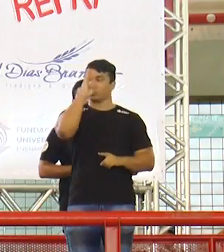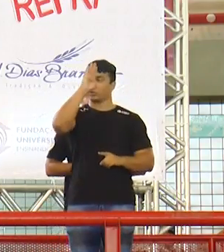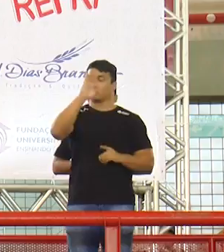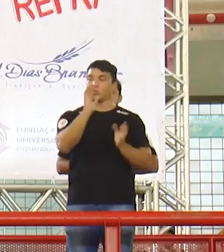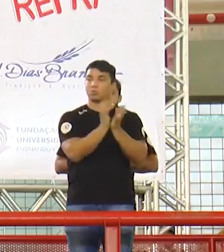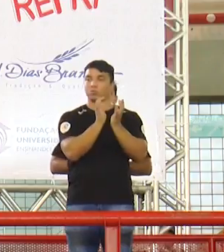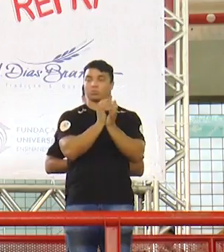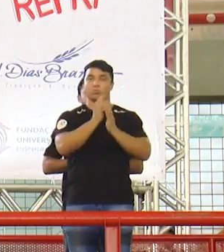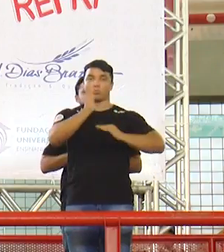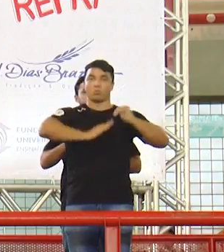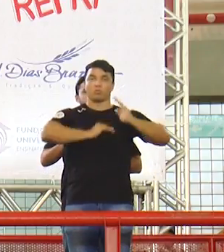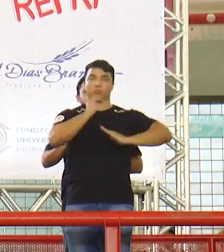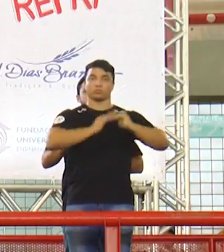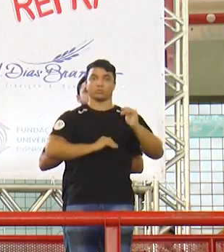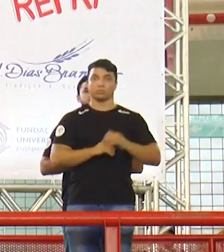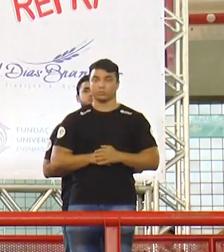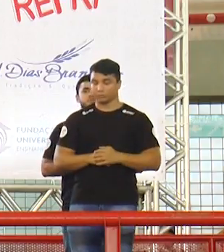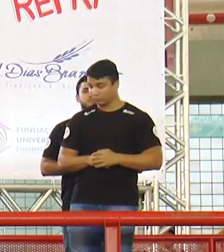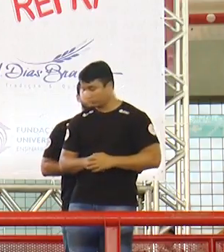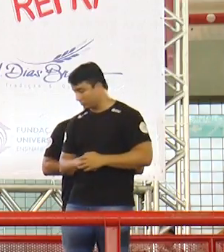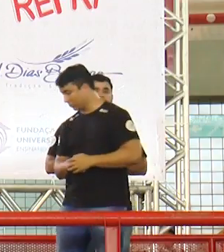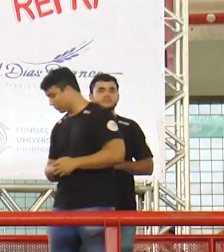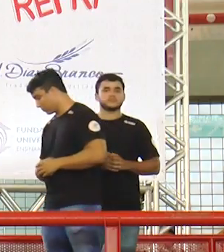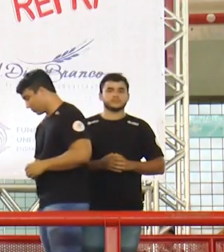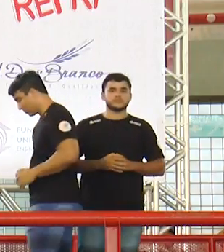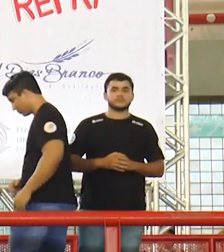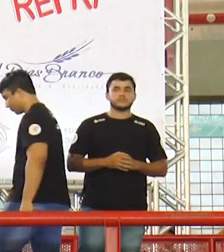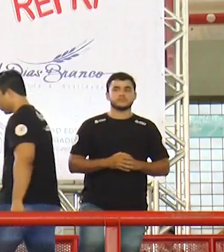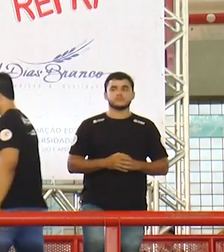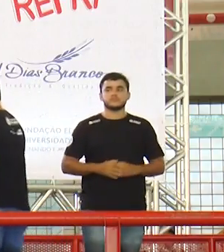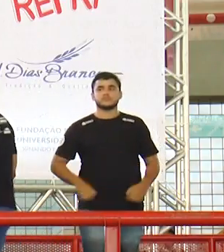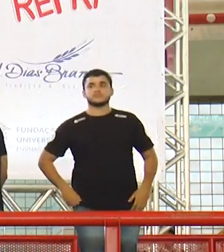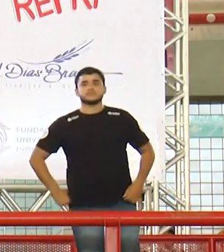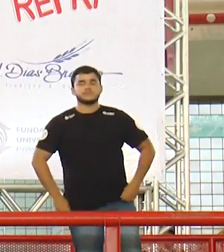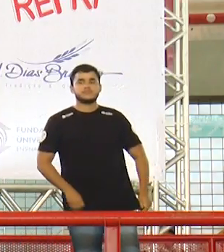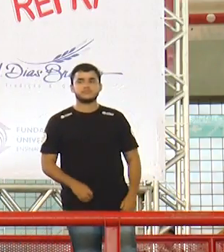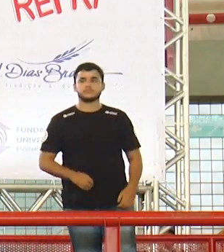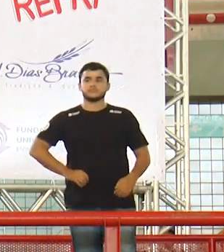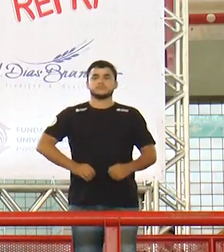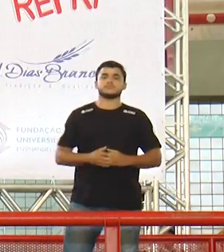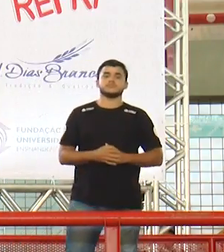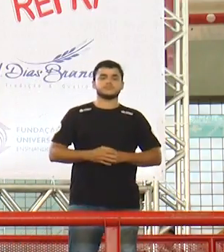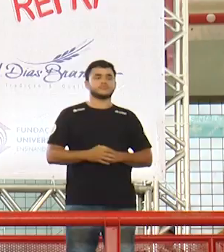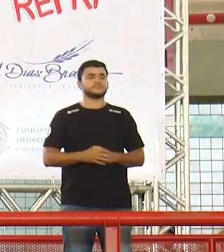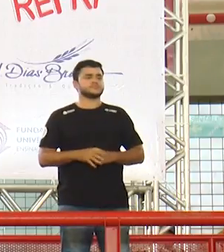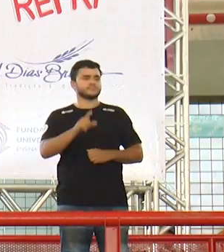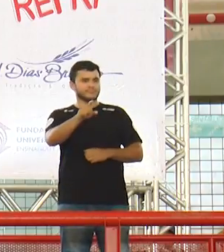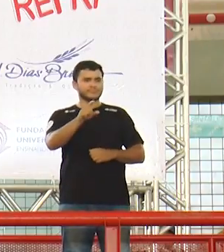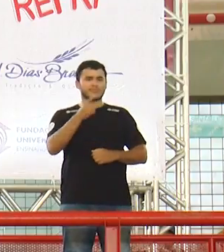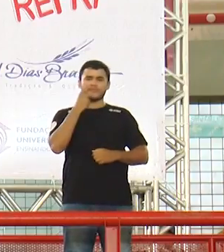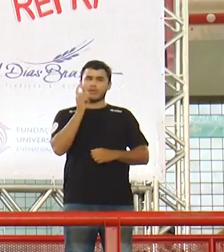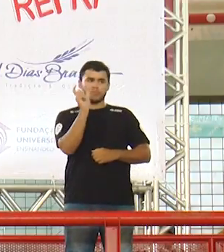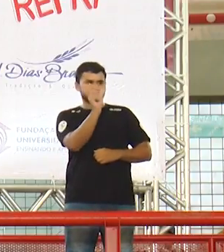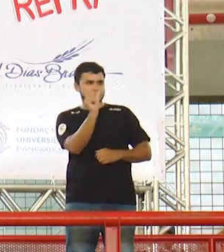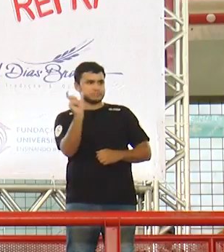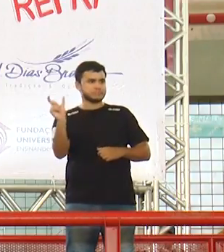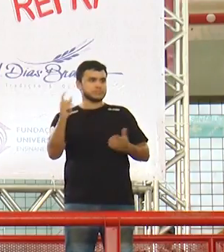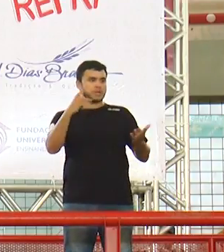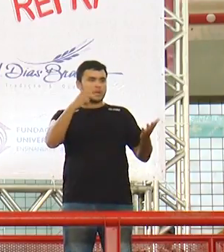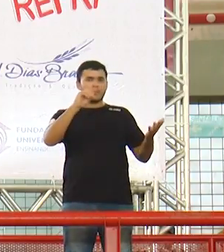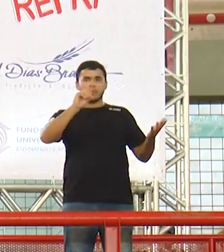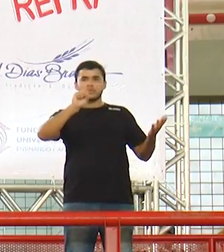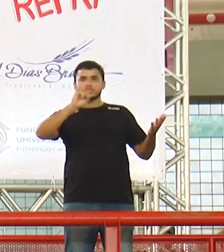principalmente grupos profissionais. Por exemplo, os exemplos que eu acabei de dar, né? Positivo,